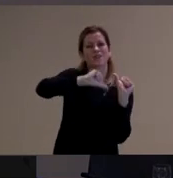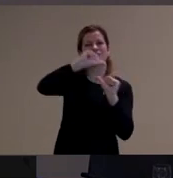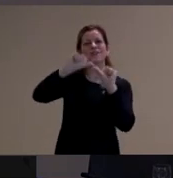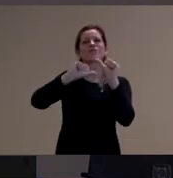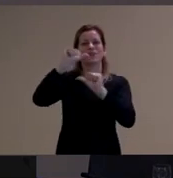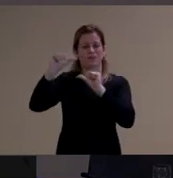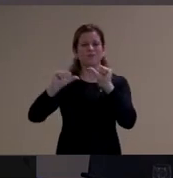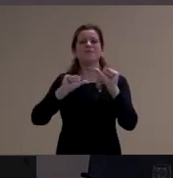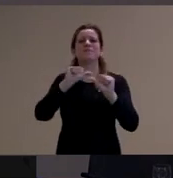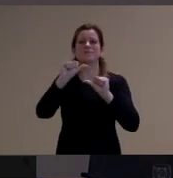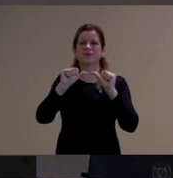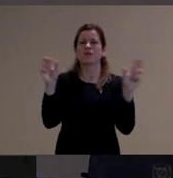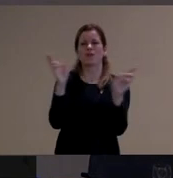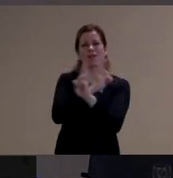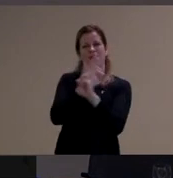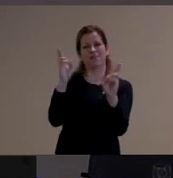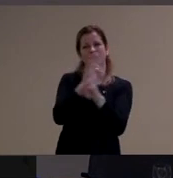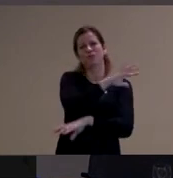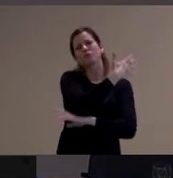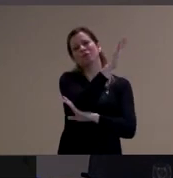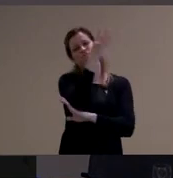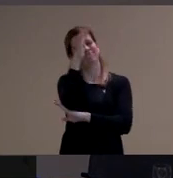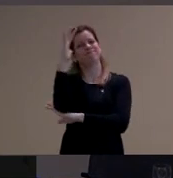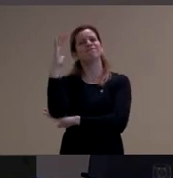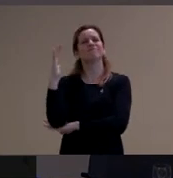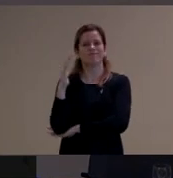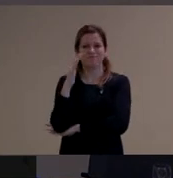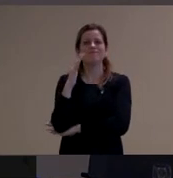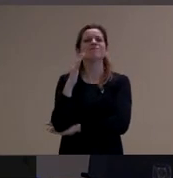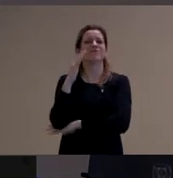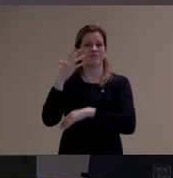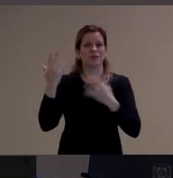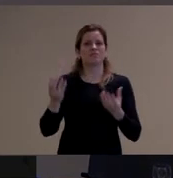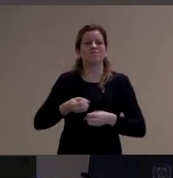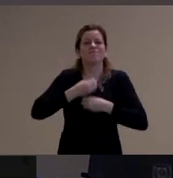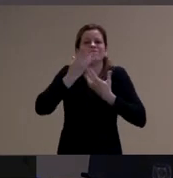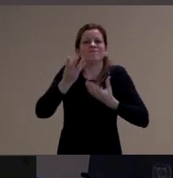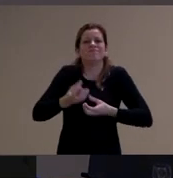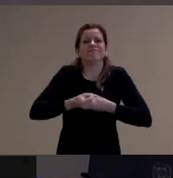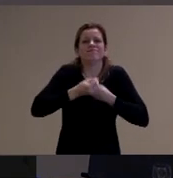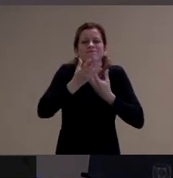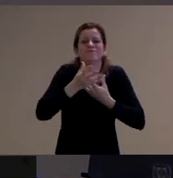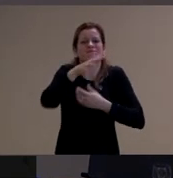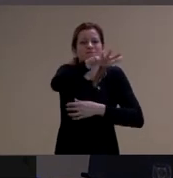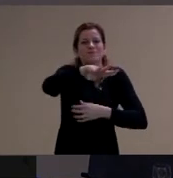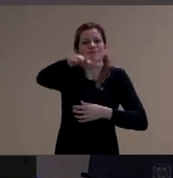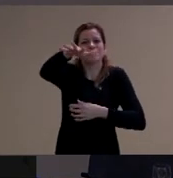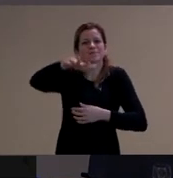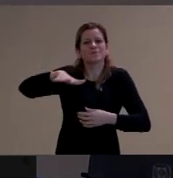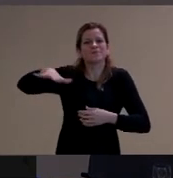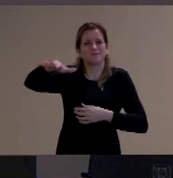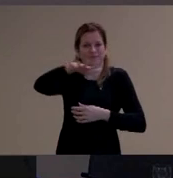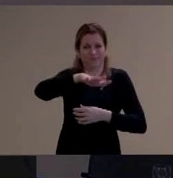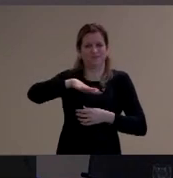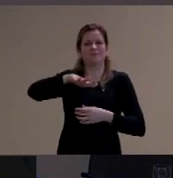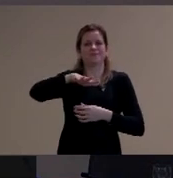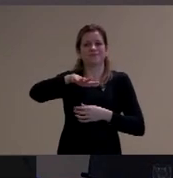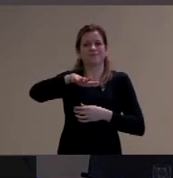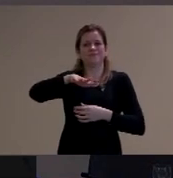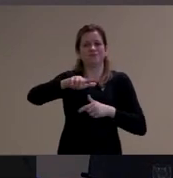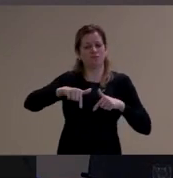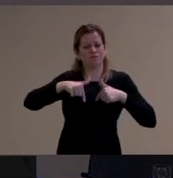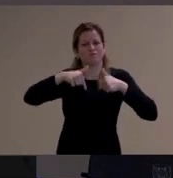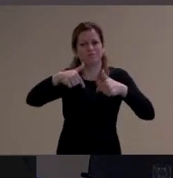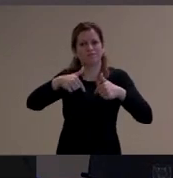com relações com a natureza manifestações dimensões elementos fenômenos e seres vivos bom